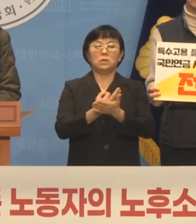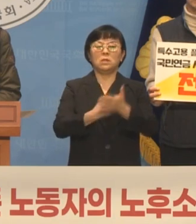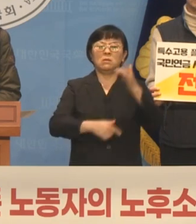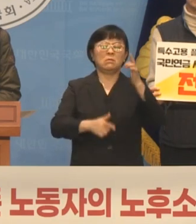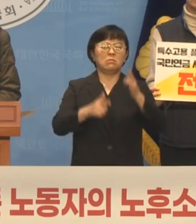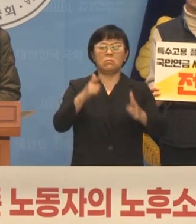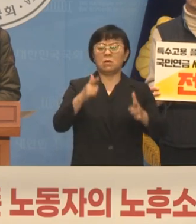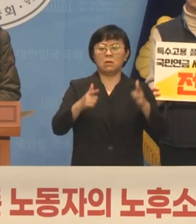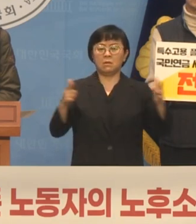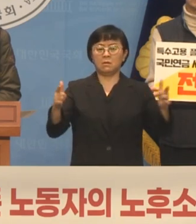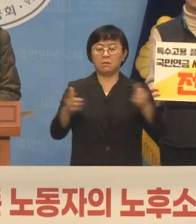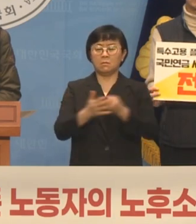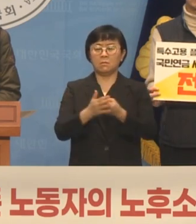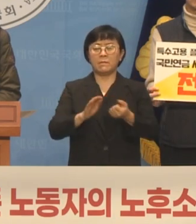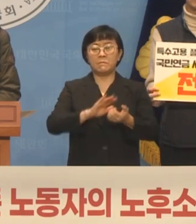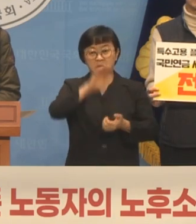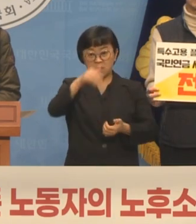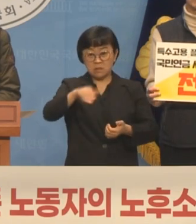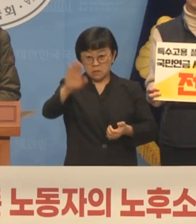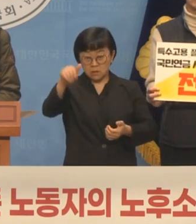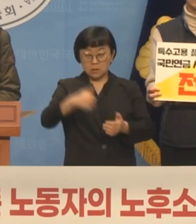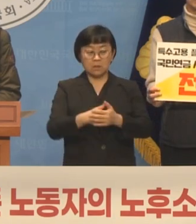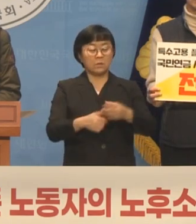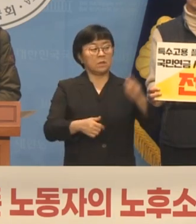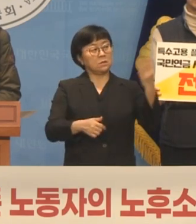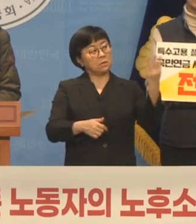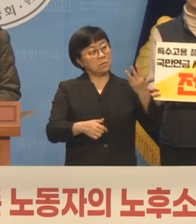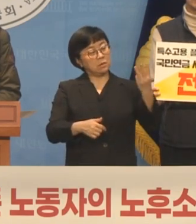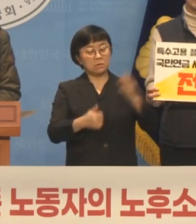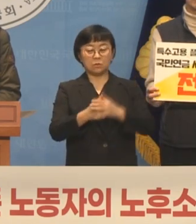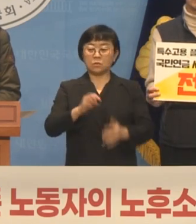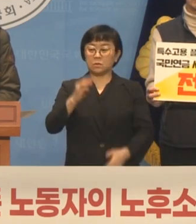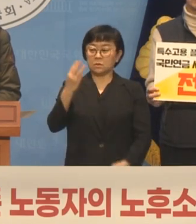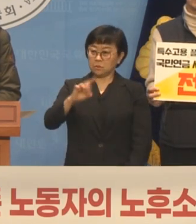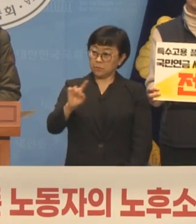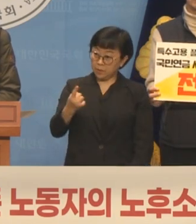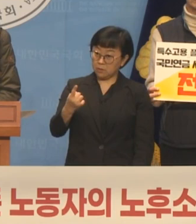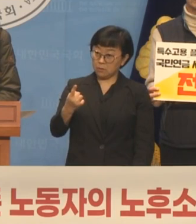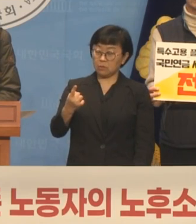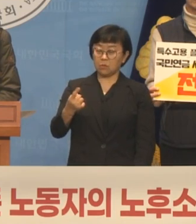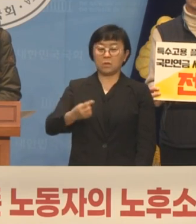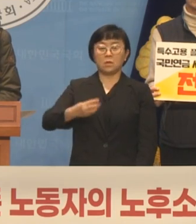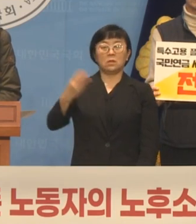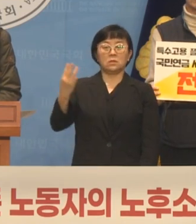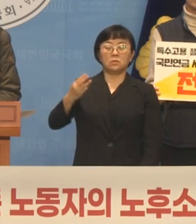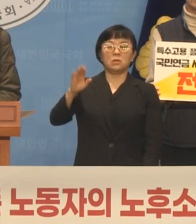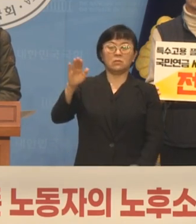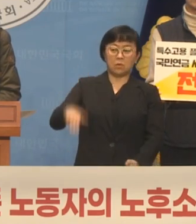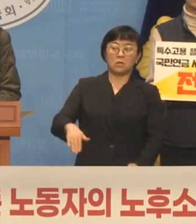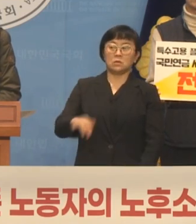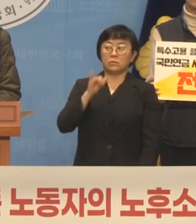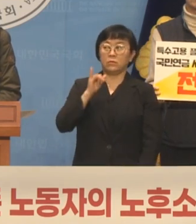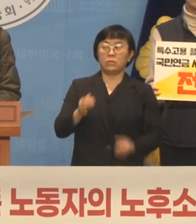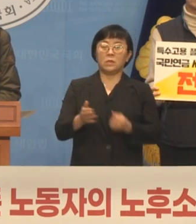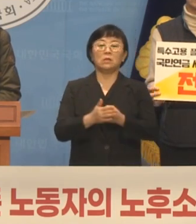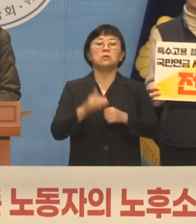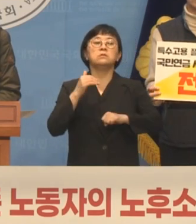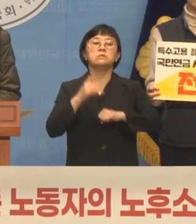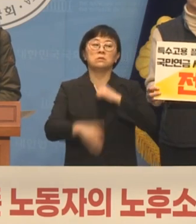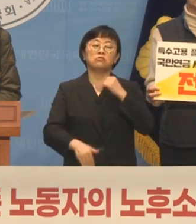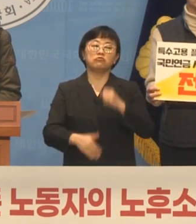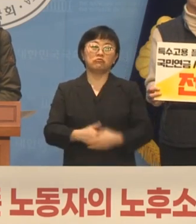달라집니다. 지금 배달하면 3,000원, 좀 있으면 3,100원, 또 좀 있으면 3,000원 밑으로 떨어지고 이런